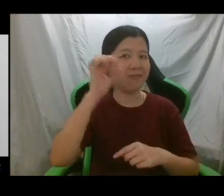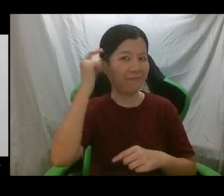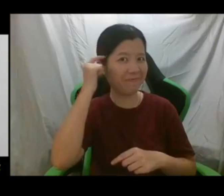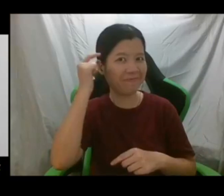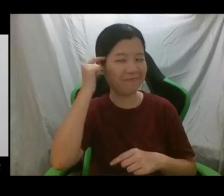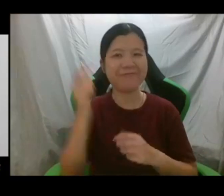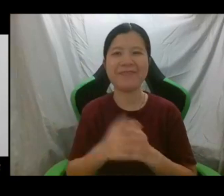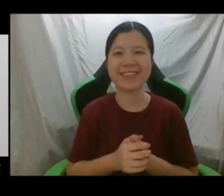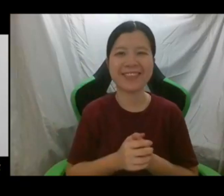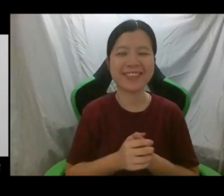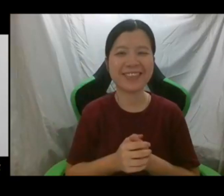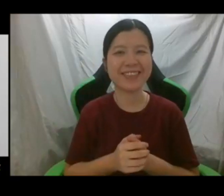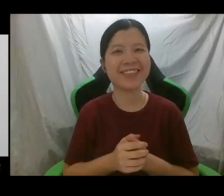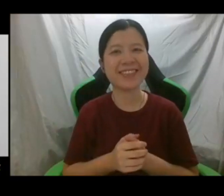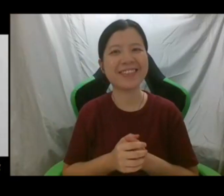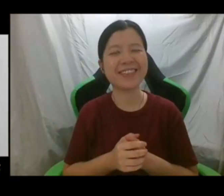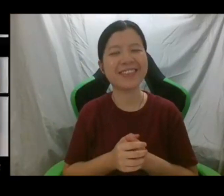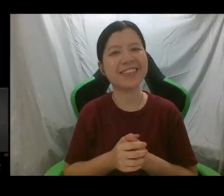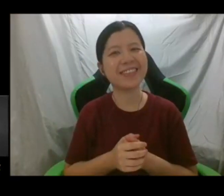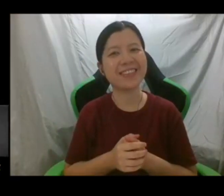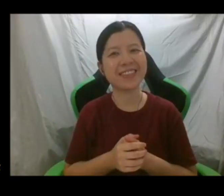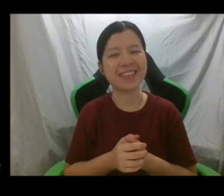音樂斗知識。